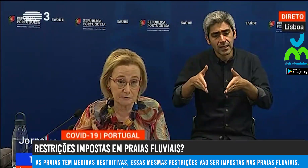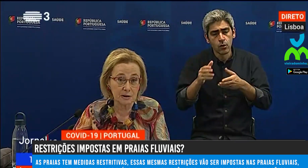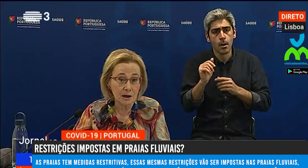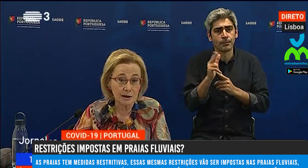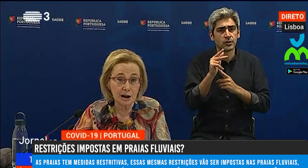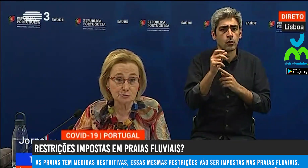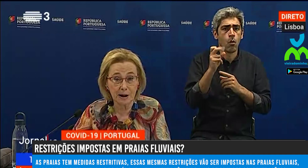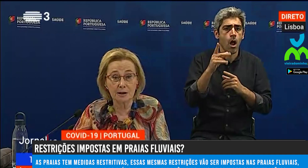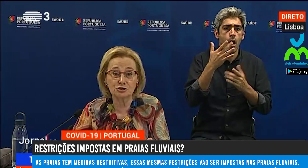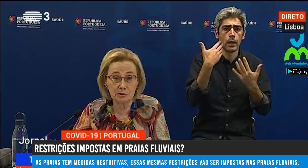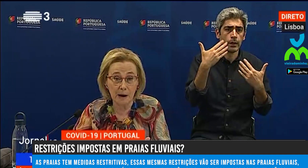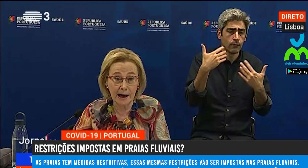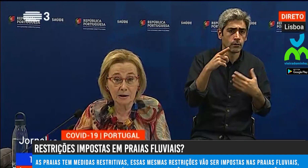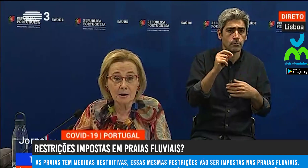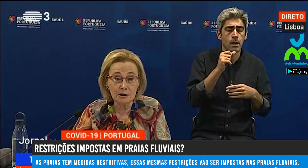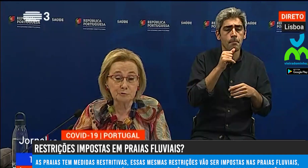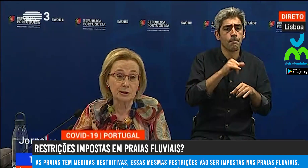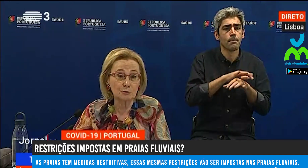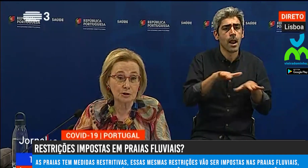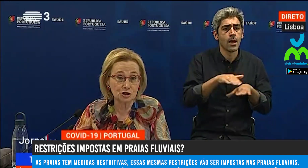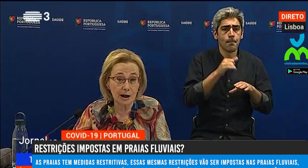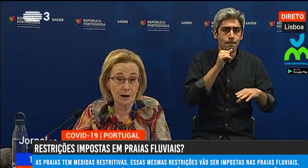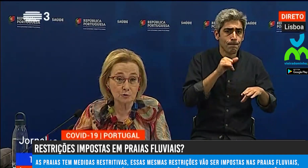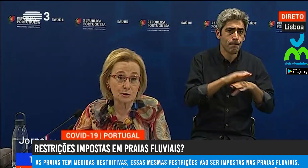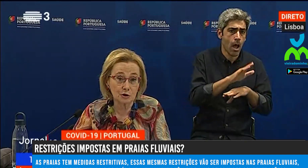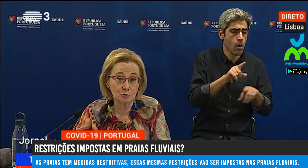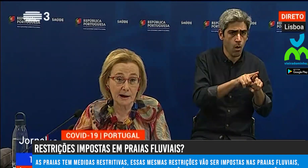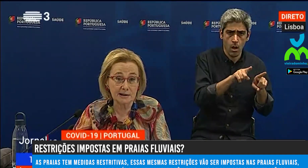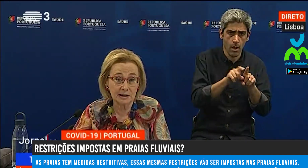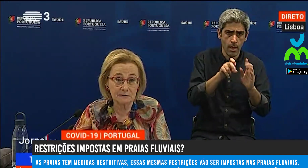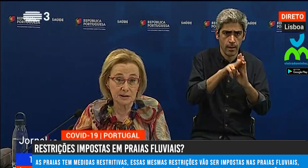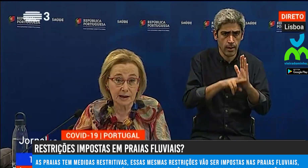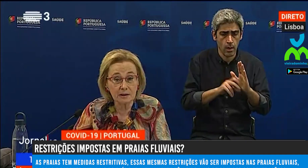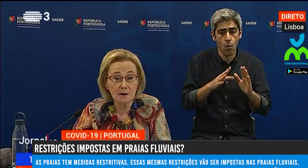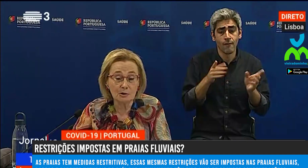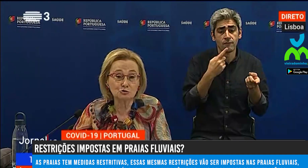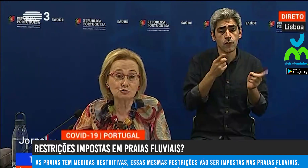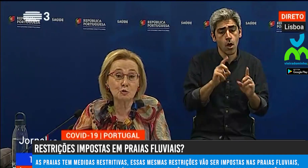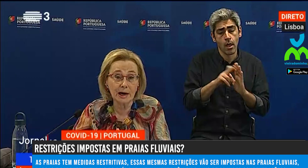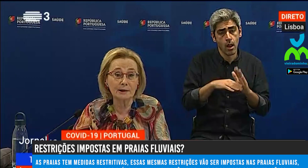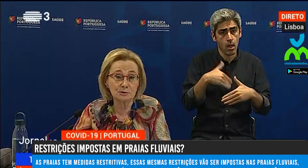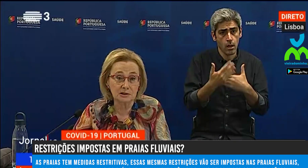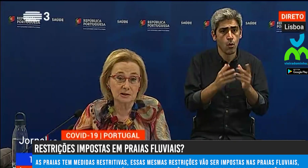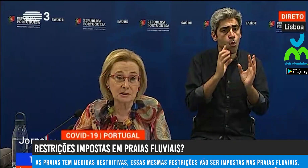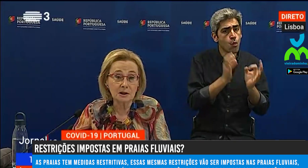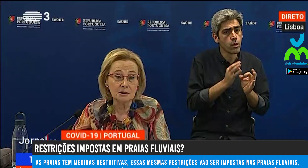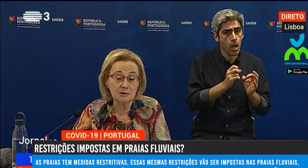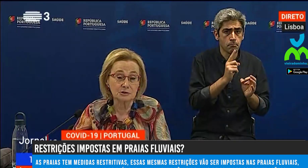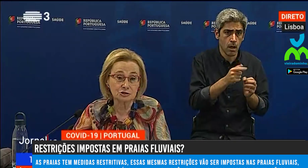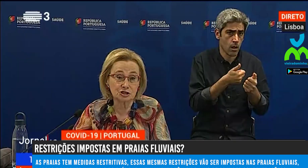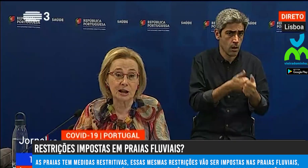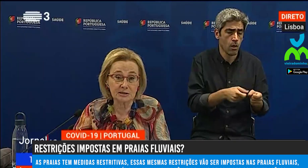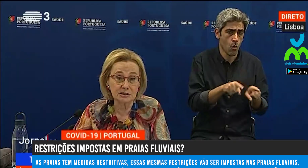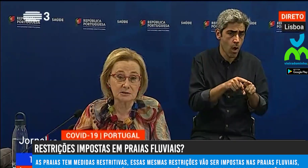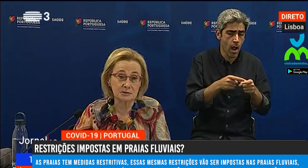ao ar livre, quer às praias de mar e, portanto, quando chegar a altura de retomar essa atividade, os cuidados a ter e